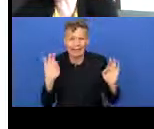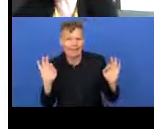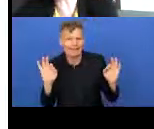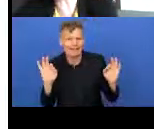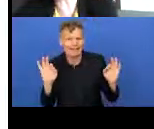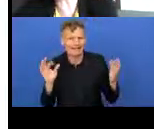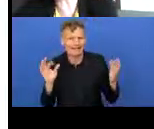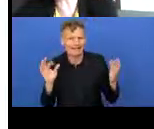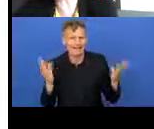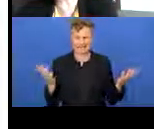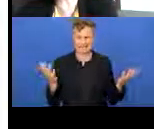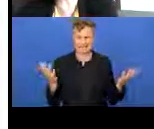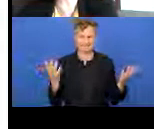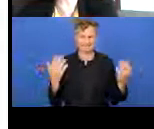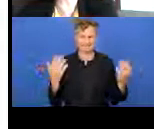vulnérables.